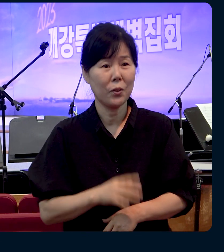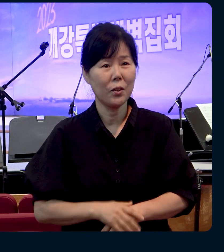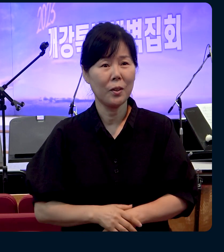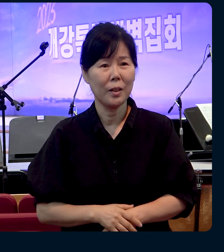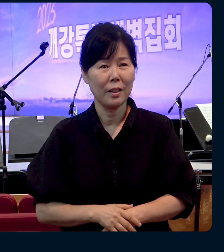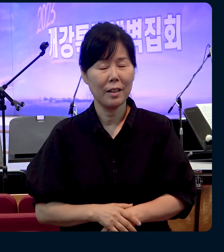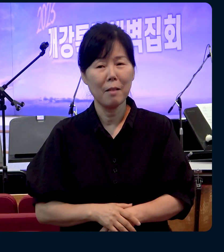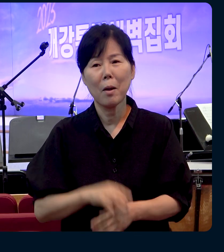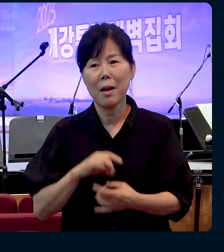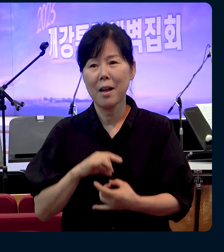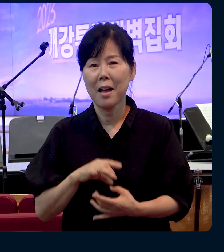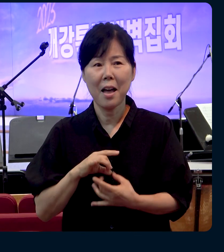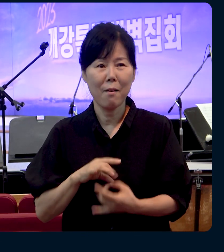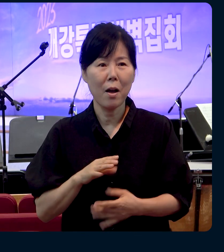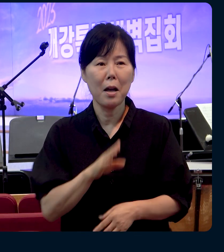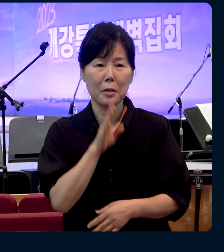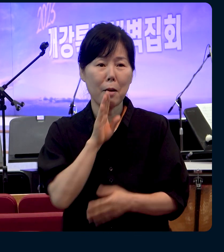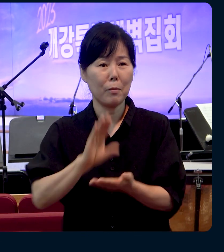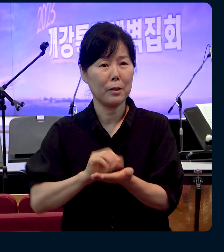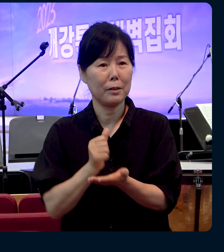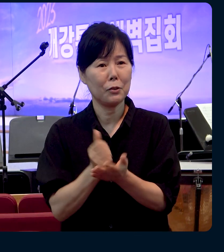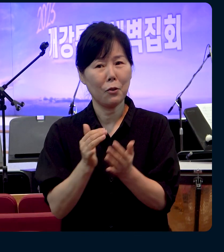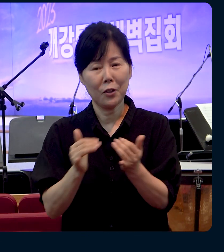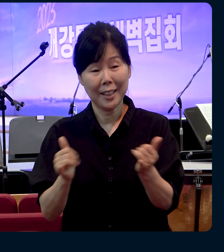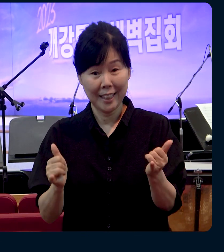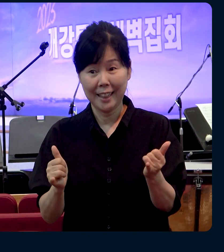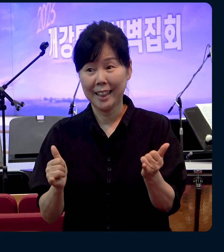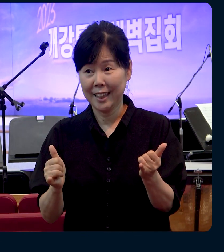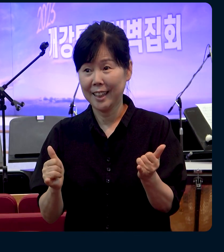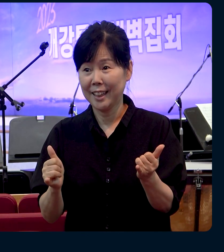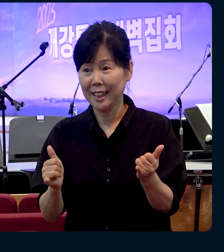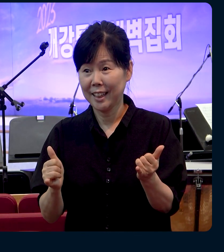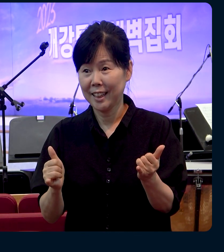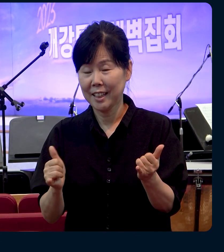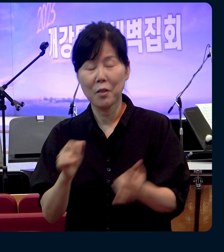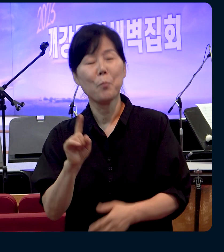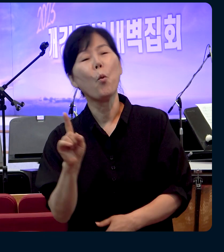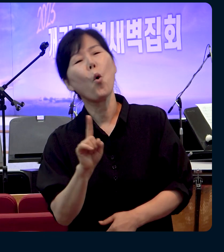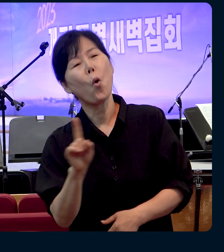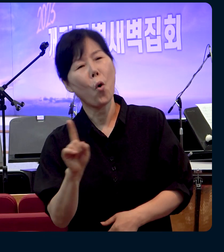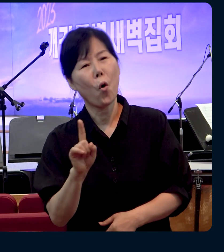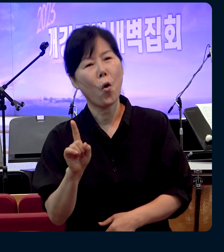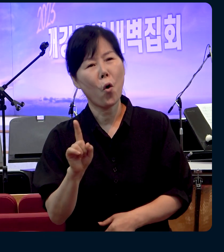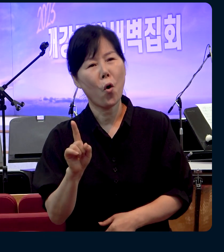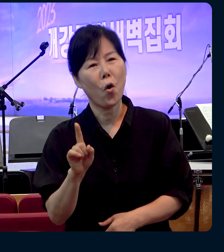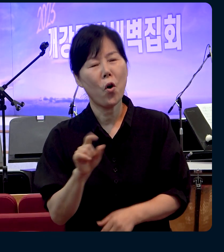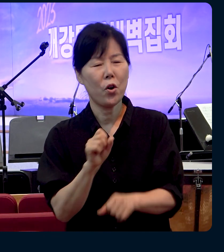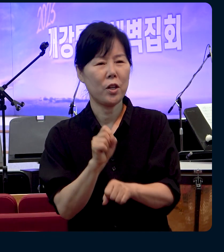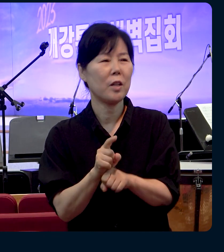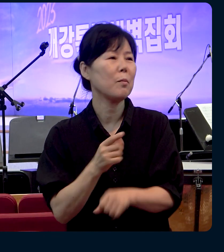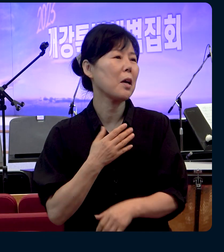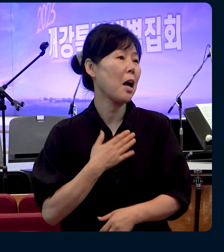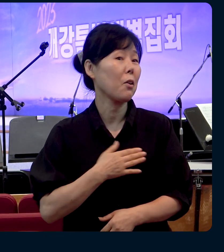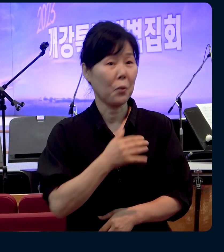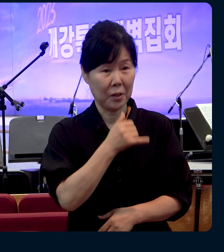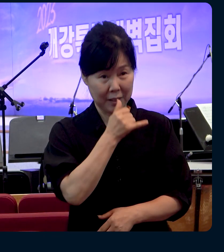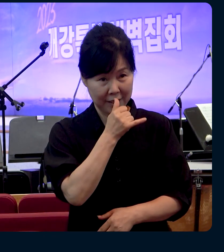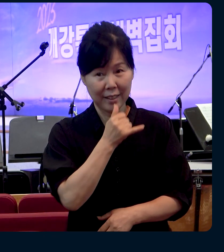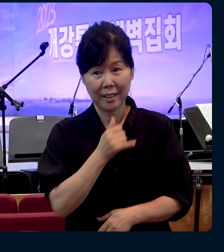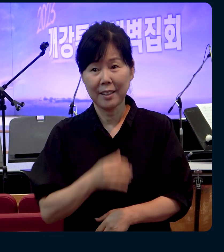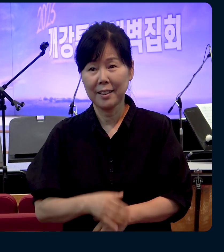이 속에 분명히 그 참된 그리스도인이 이런 모습이다라고 갖고 있을